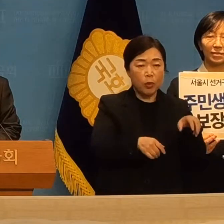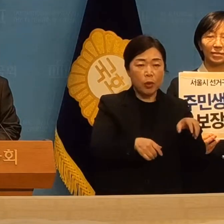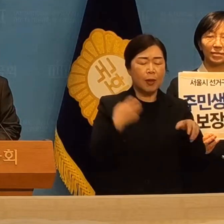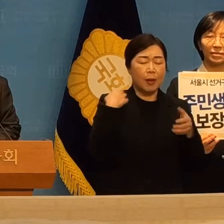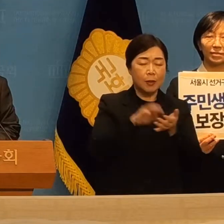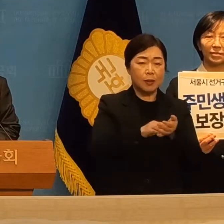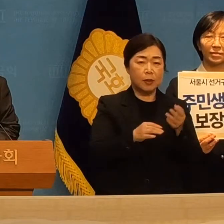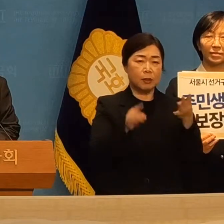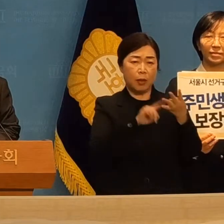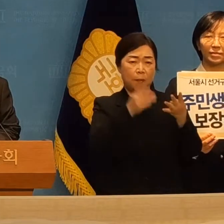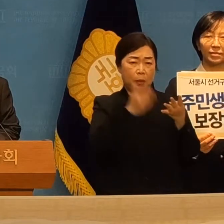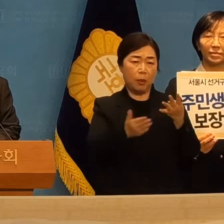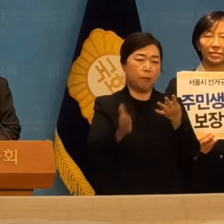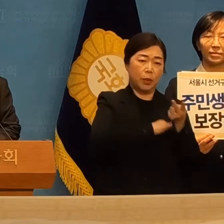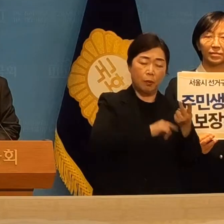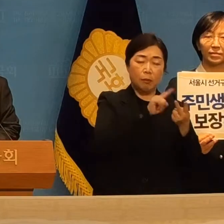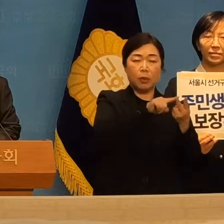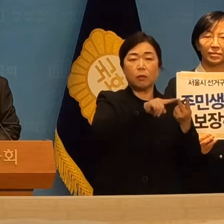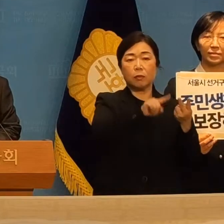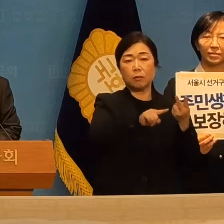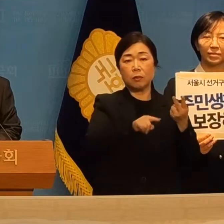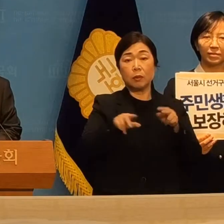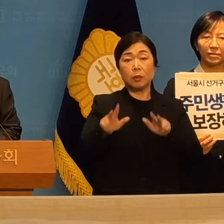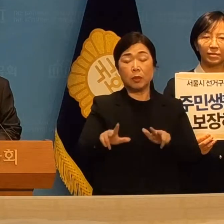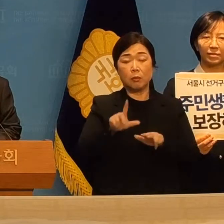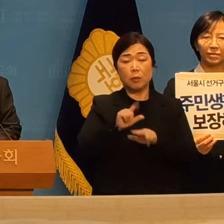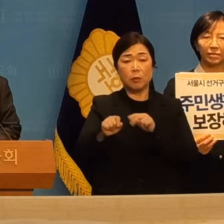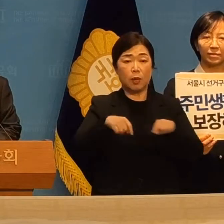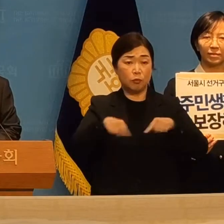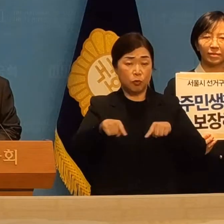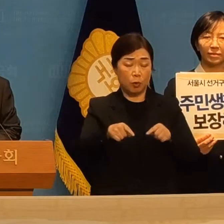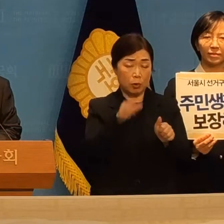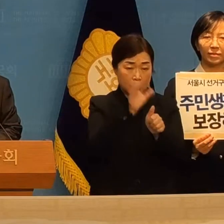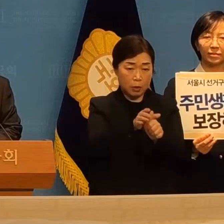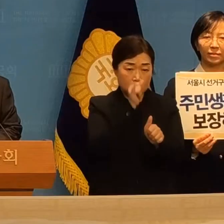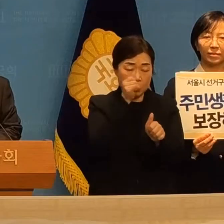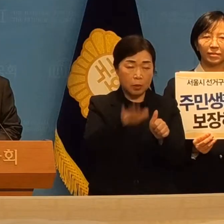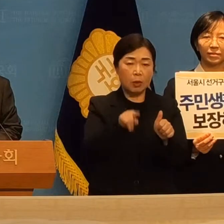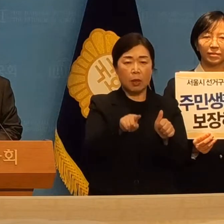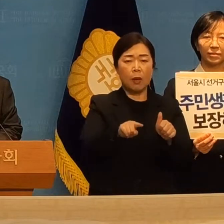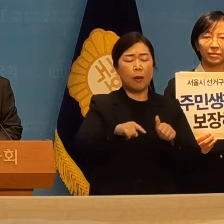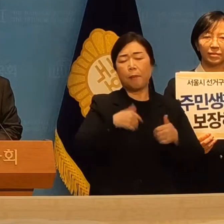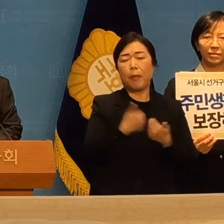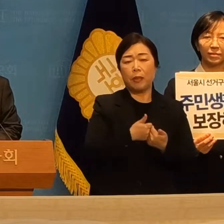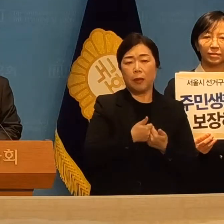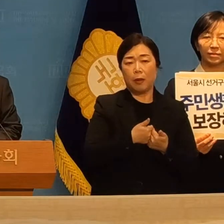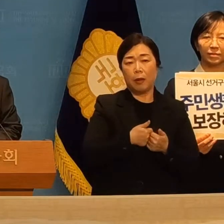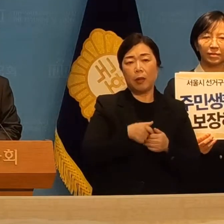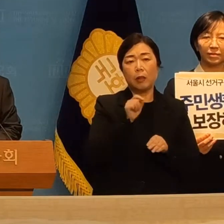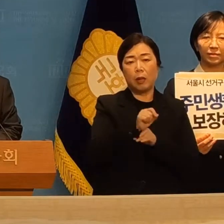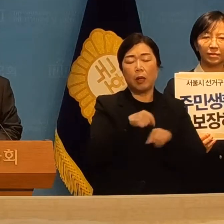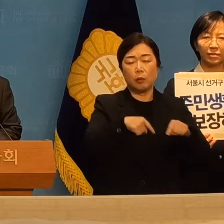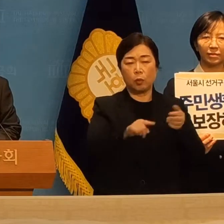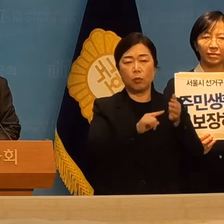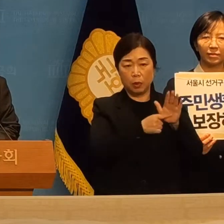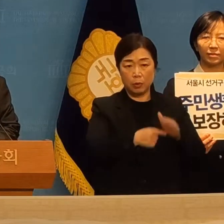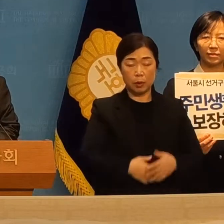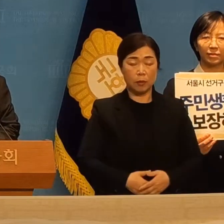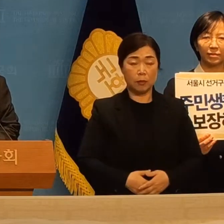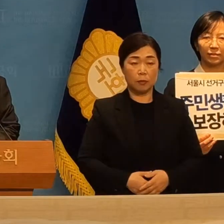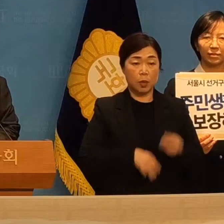개혁이라는 시대적 과제와도 정면으로 충돌하는 결정입니다. 2인 선거구는 양당 체제를 고착시키는